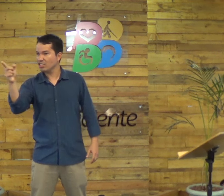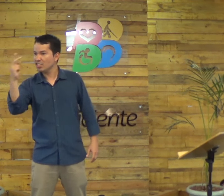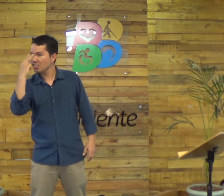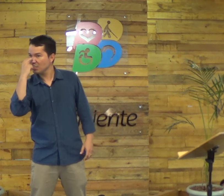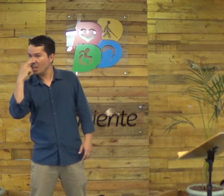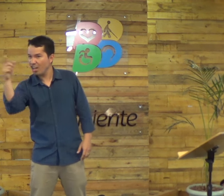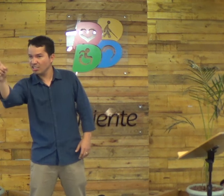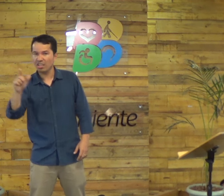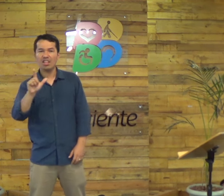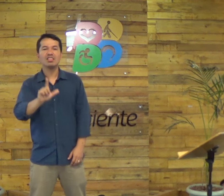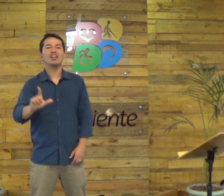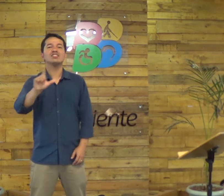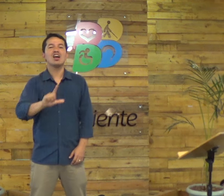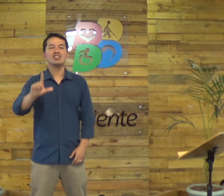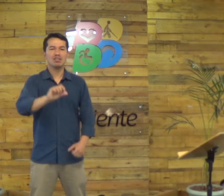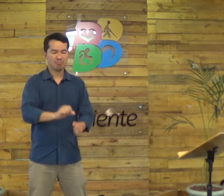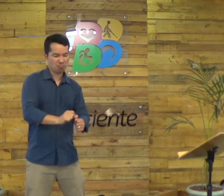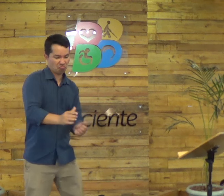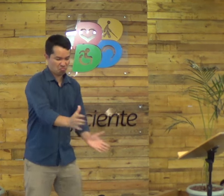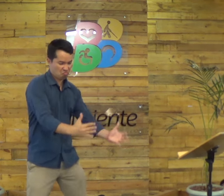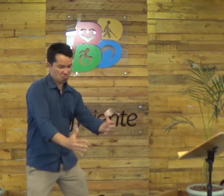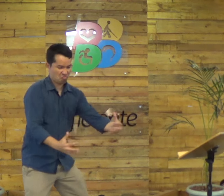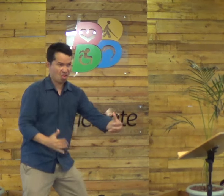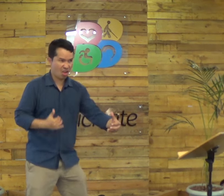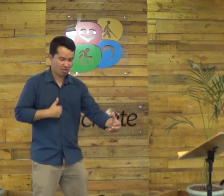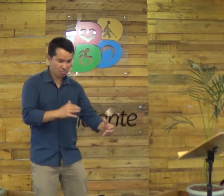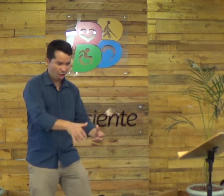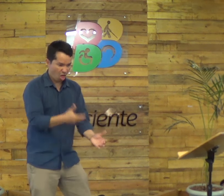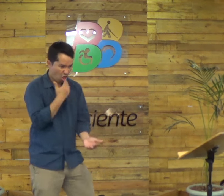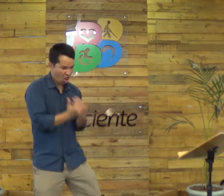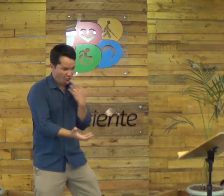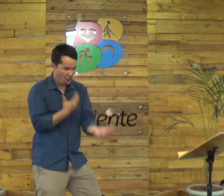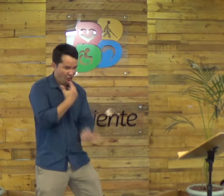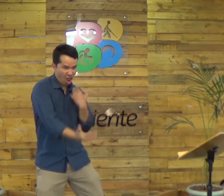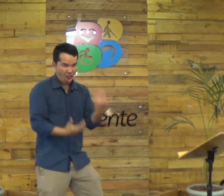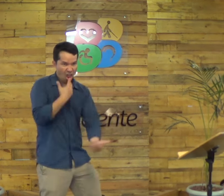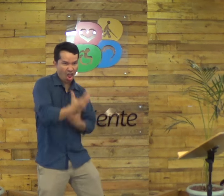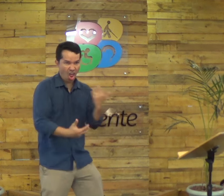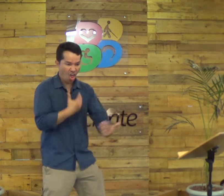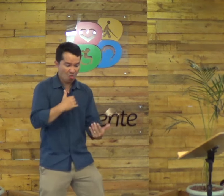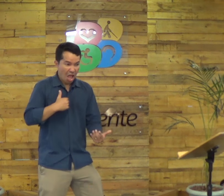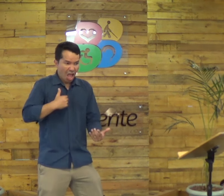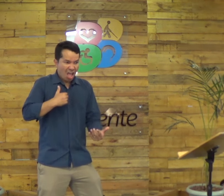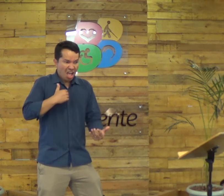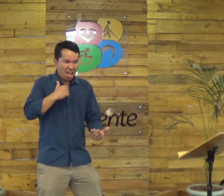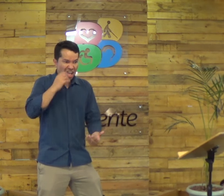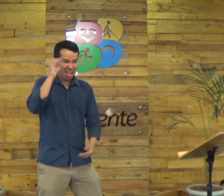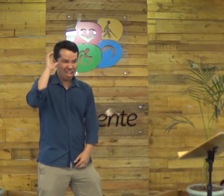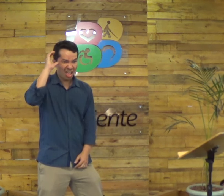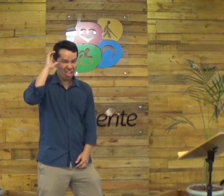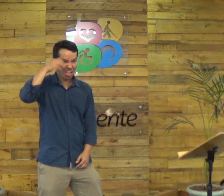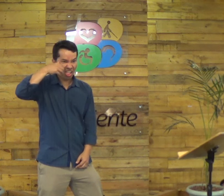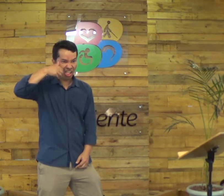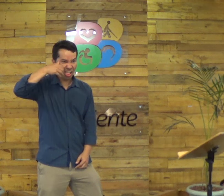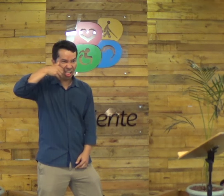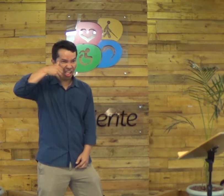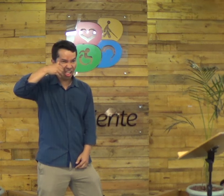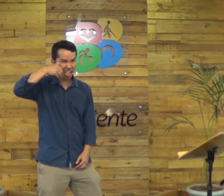culpa da Diego, cadê a Jane ali? Ela faz lasanha, ela prepara as coisas ali, e o como, e bota tudo pra dentro, e aí, eu